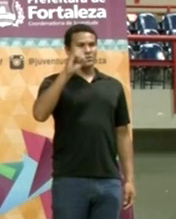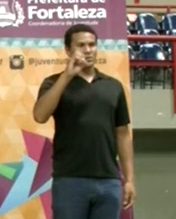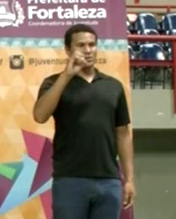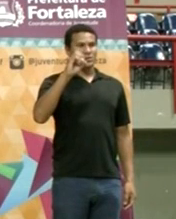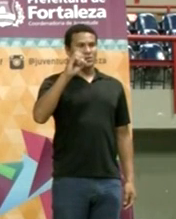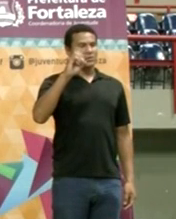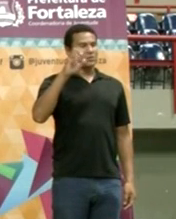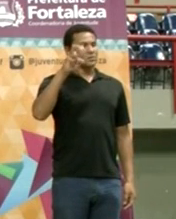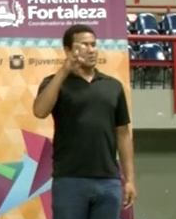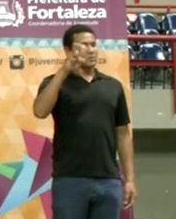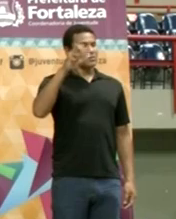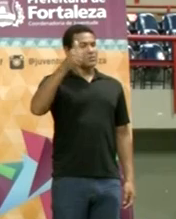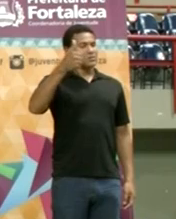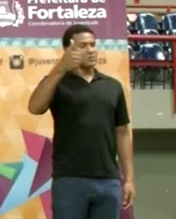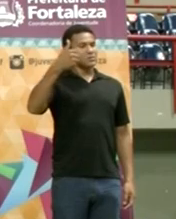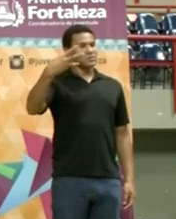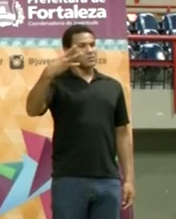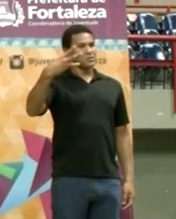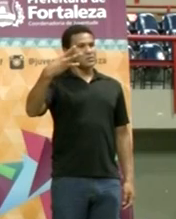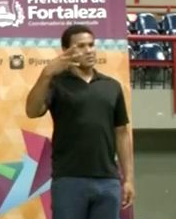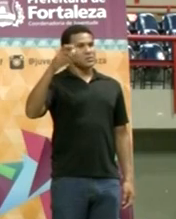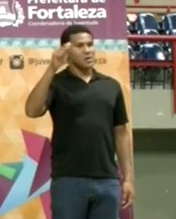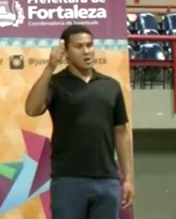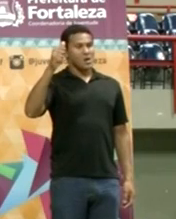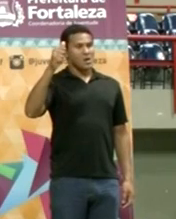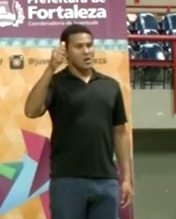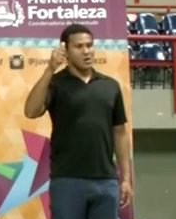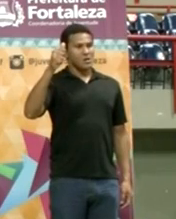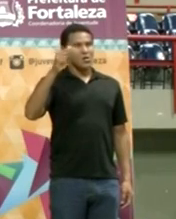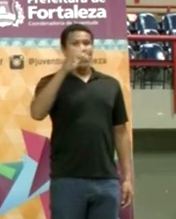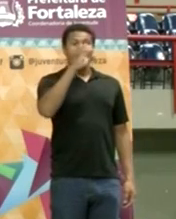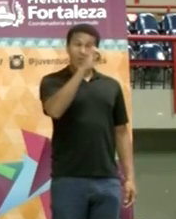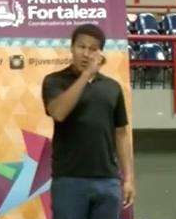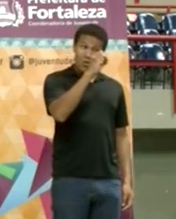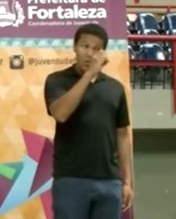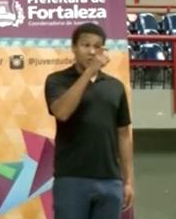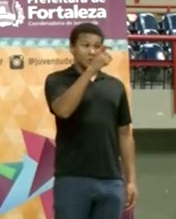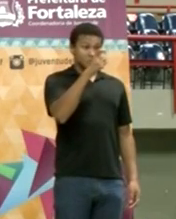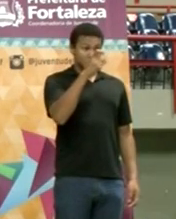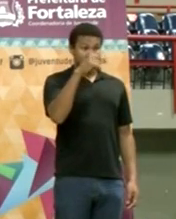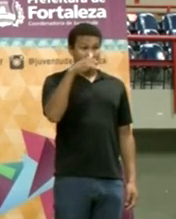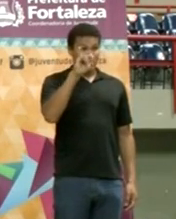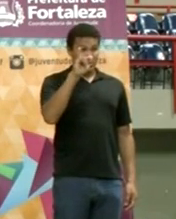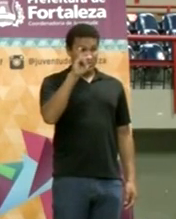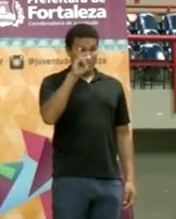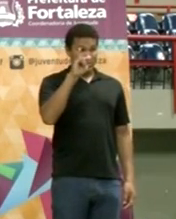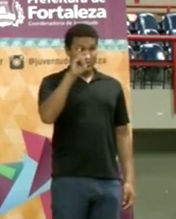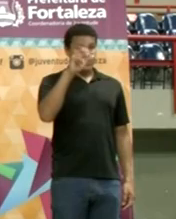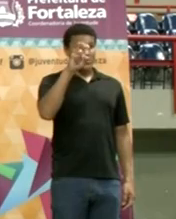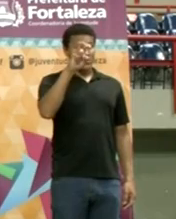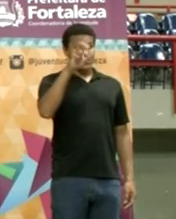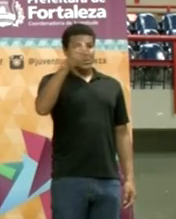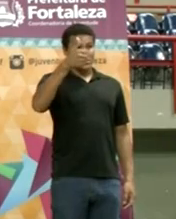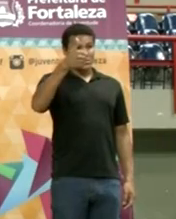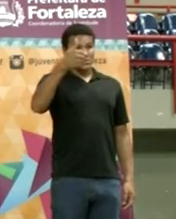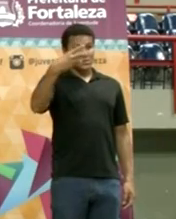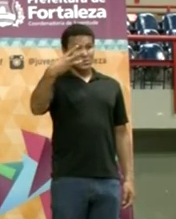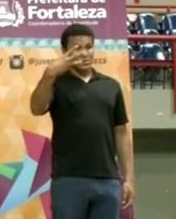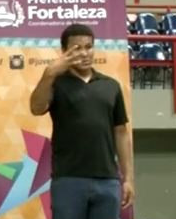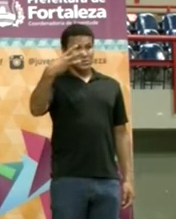513A. Anota esse código. O, X, Y,